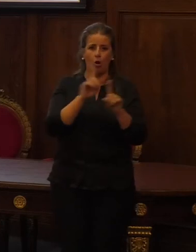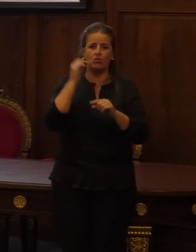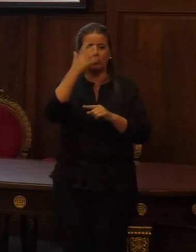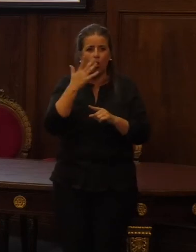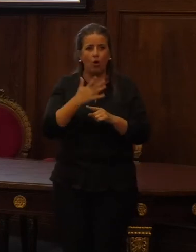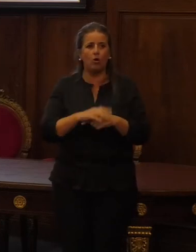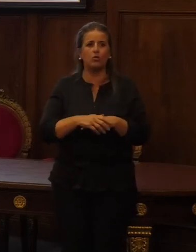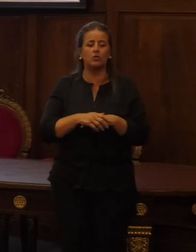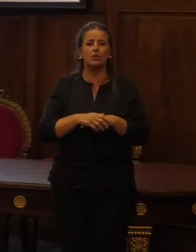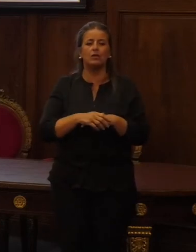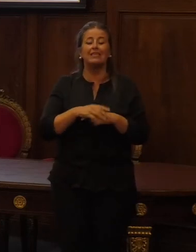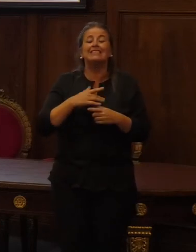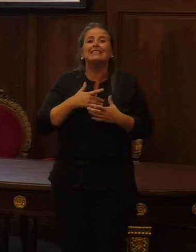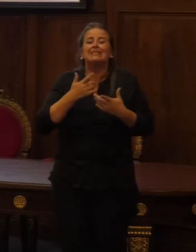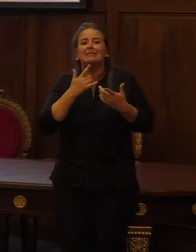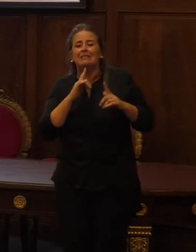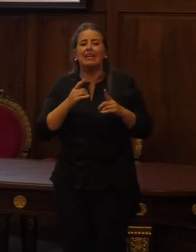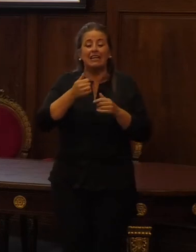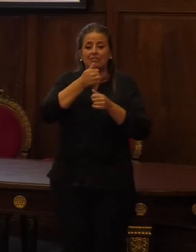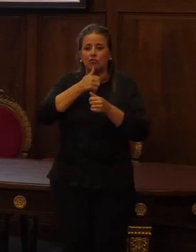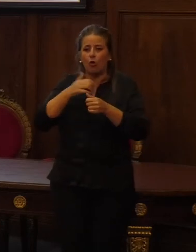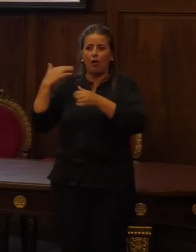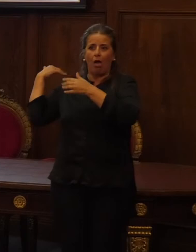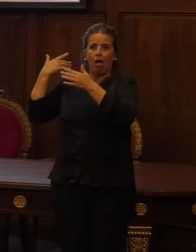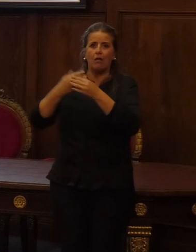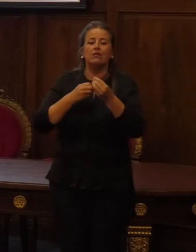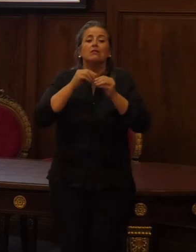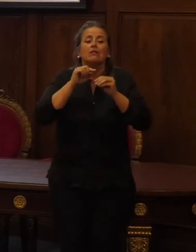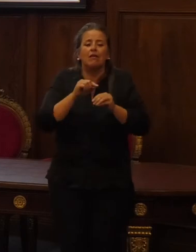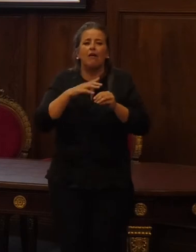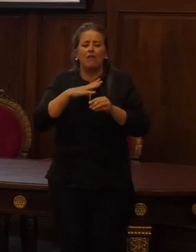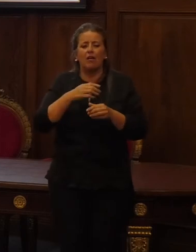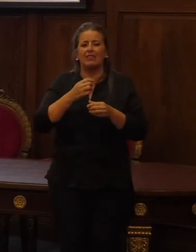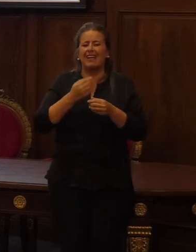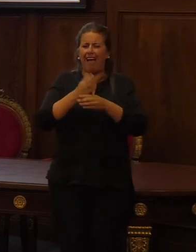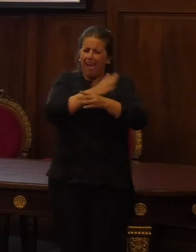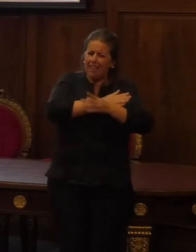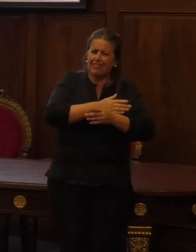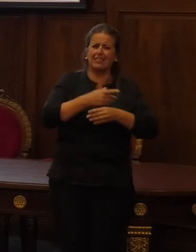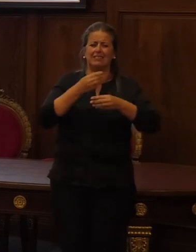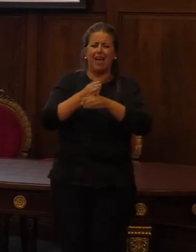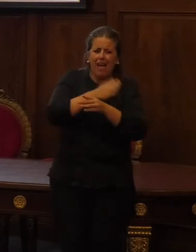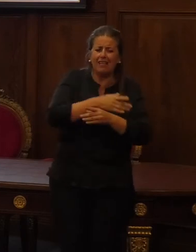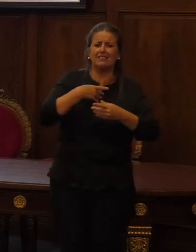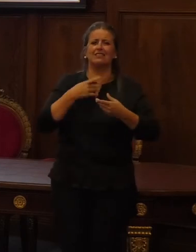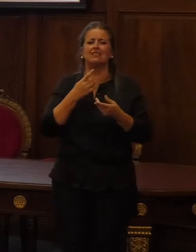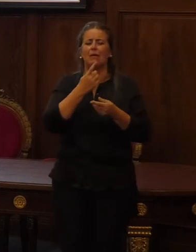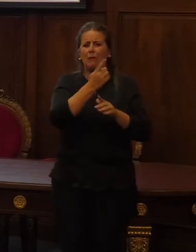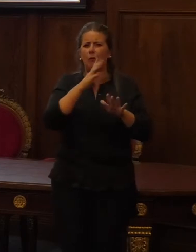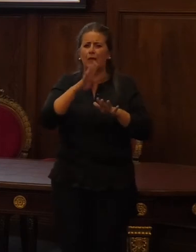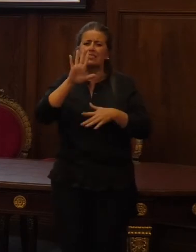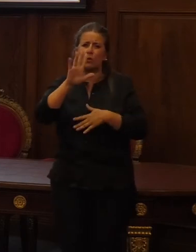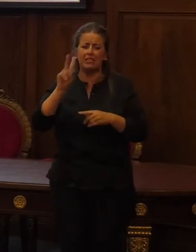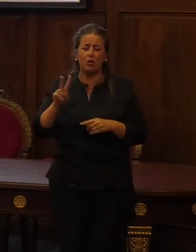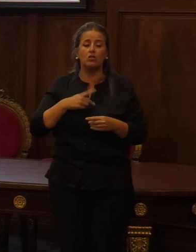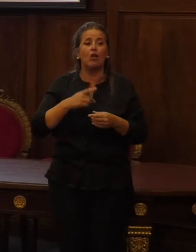psicólogos. En la historia de la psicología, antes de la formalización de los cursos a partir del 52, los que hablaban